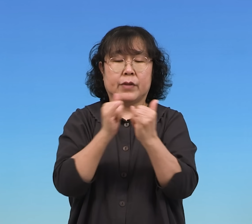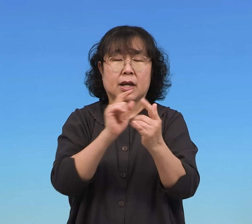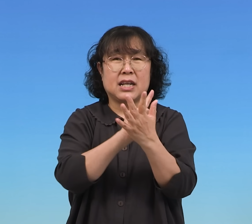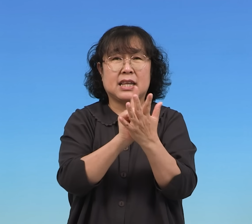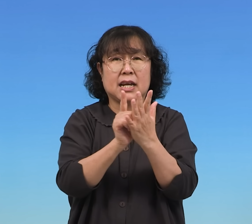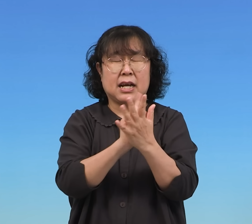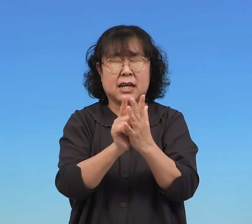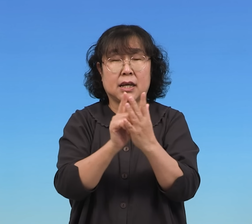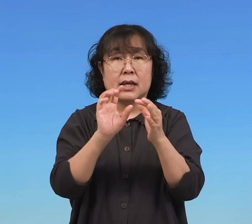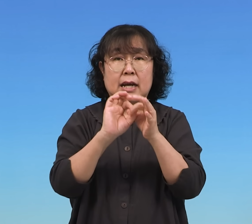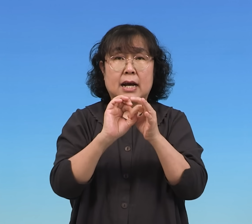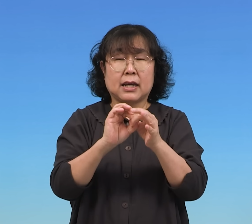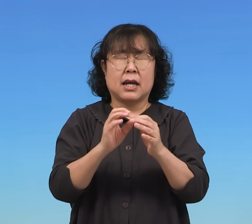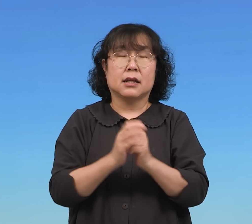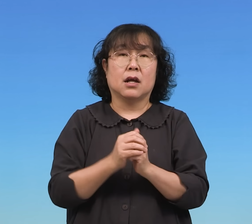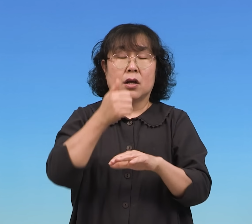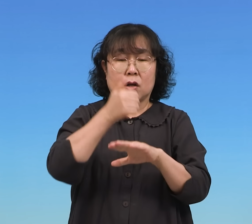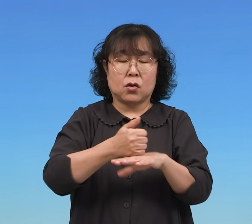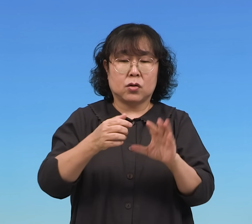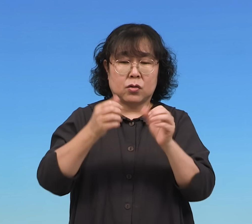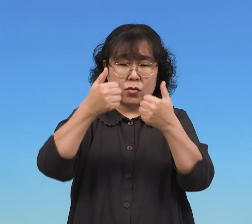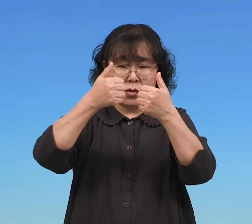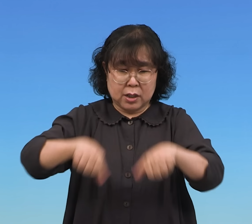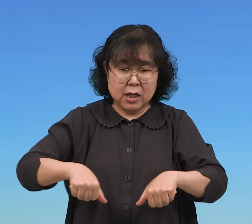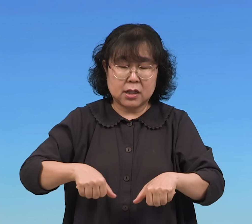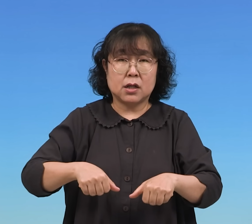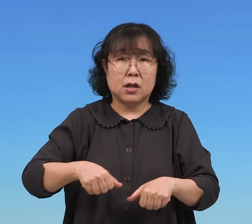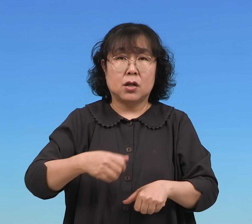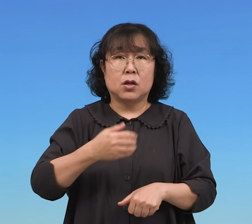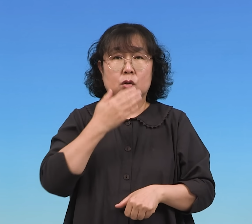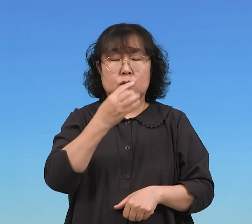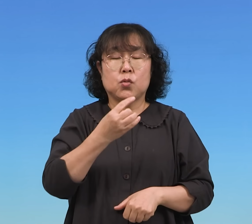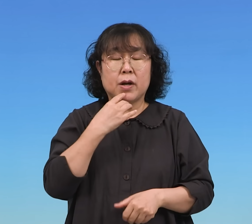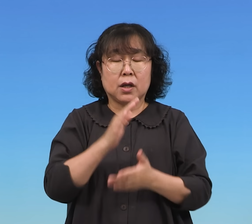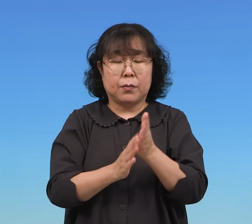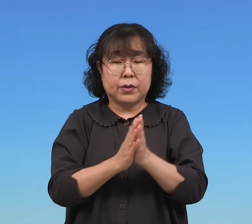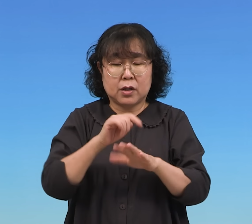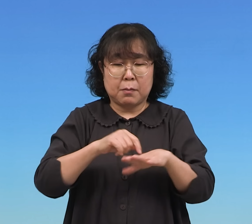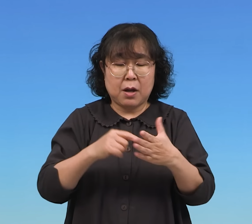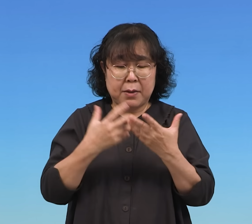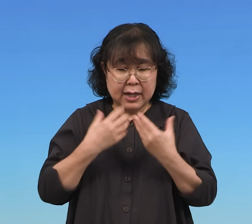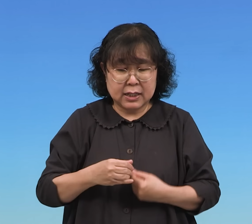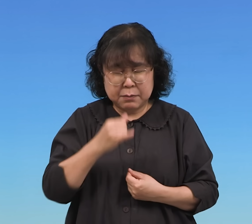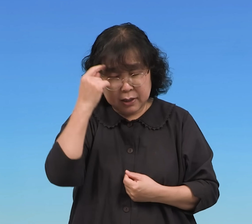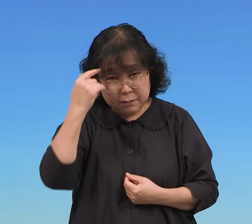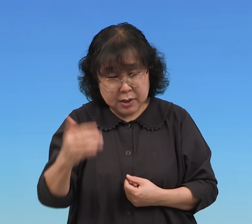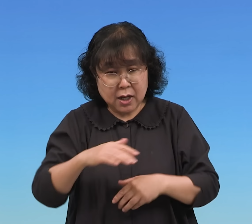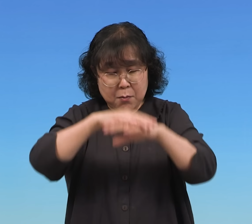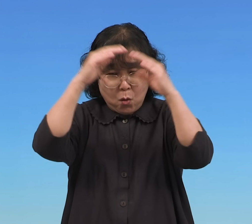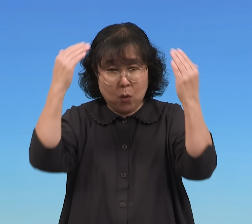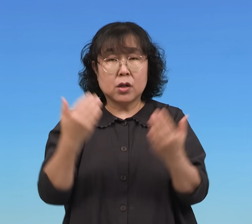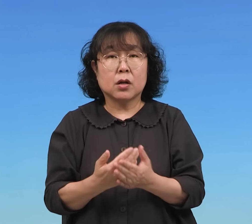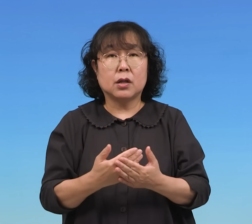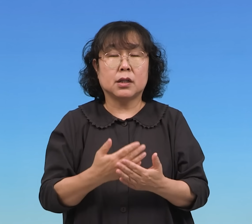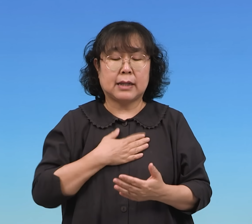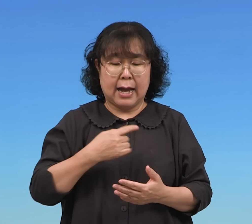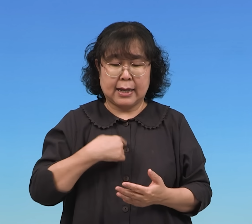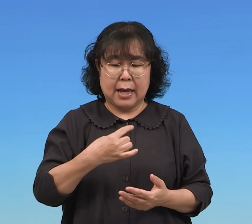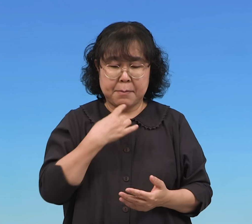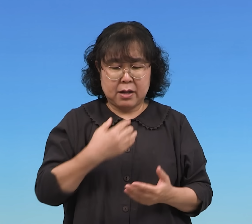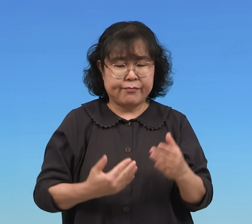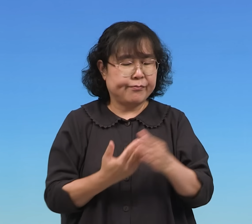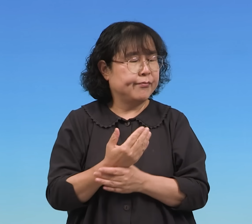그렇게 애를 쏟았는데 결국은 그 관계가 깨질 수밖에 없어 낙심하고 계세요? 그 모든 건 나에게만